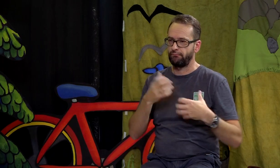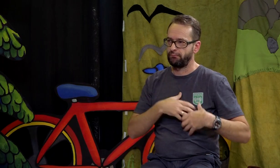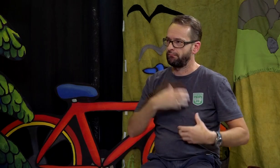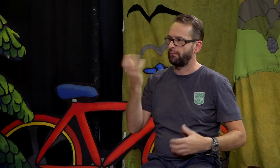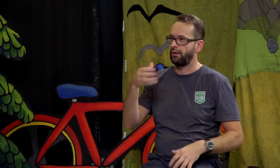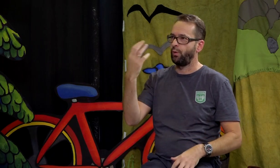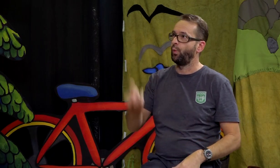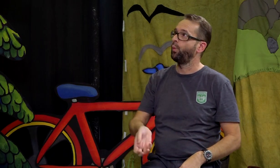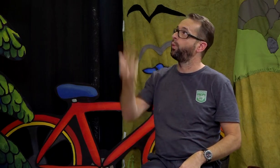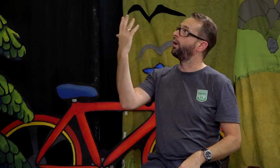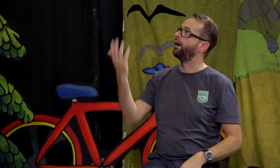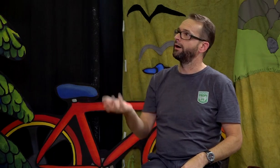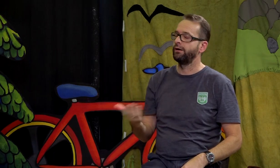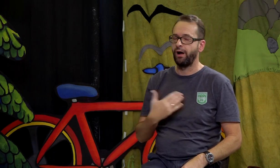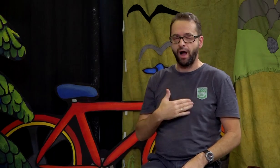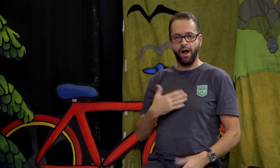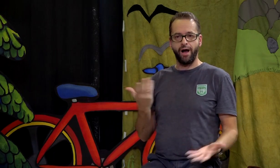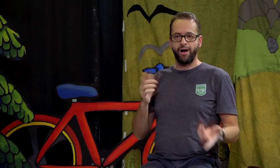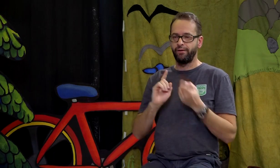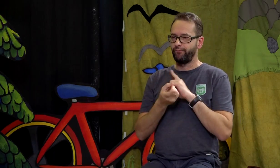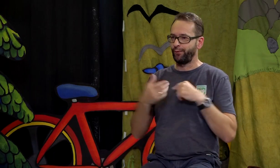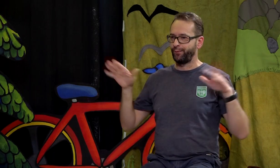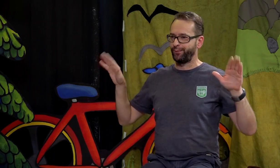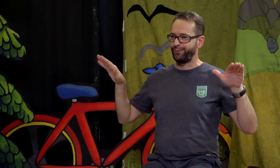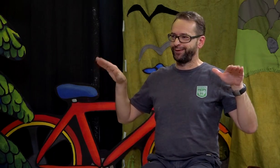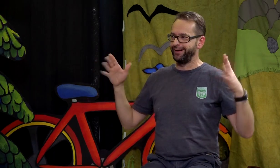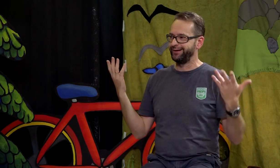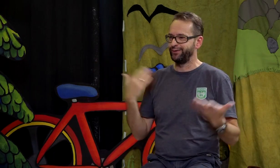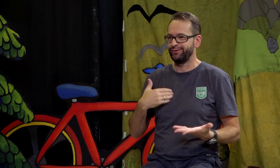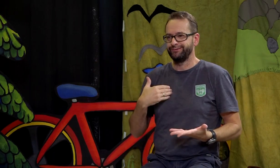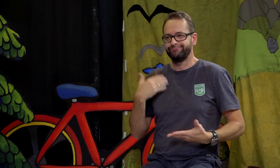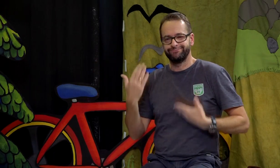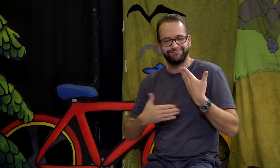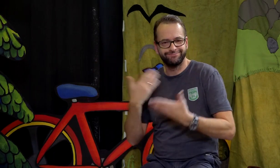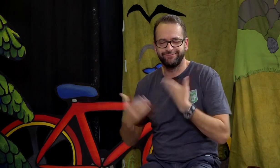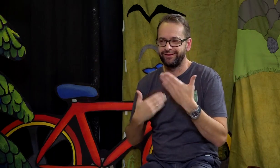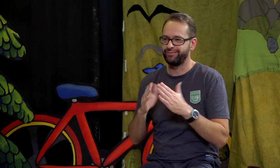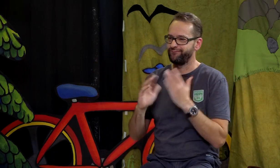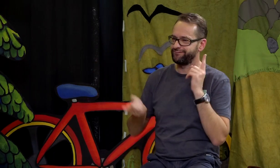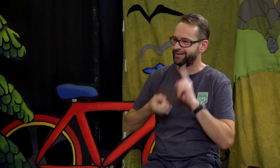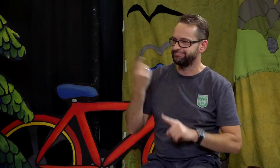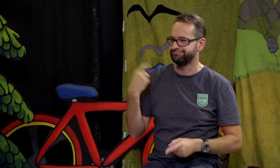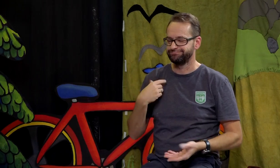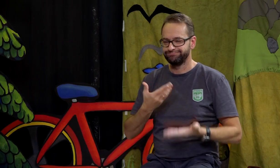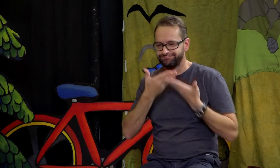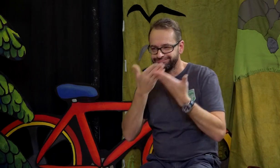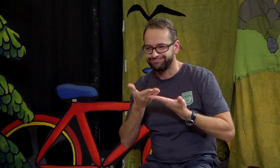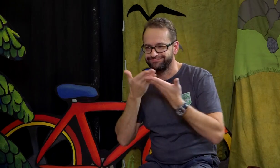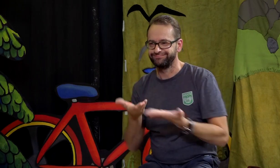ja se painolasti otettiin kuin hetkessä pois ja tunsin hetken niin kuin olevani kuin lintu ja aloin lukea Raamattua